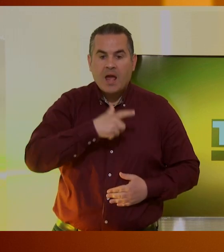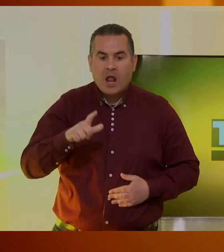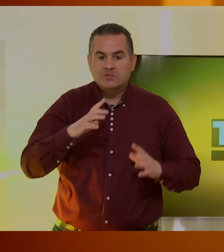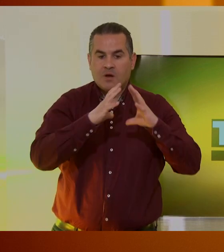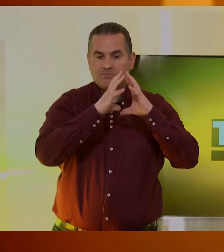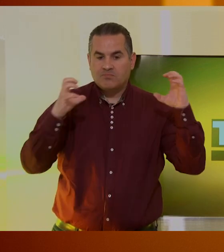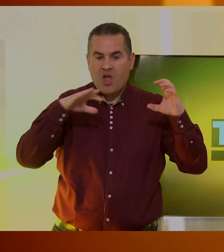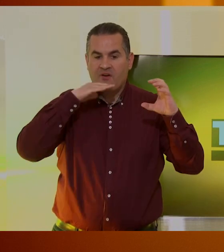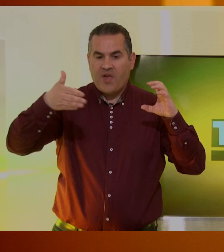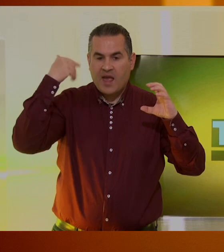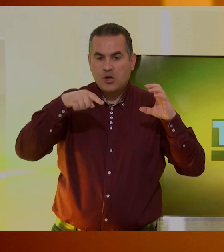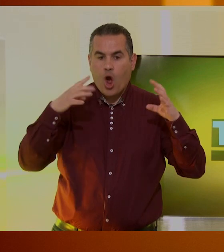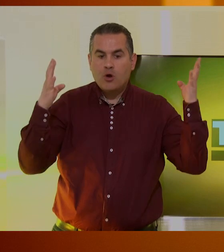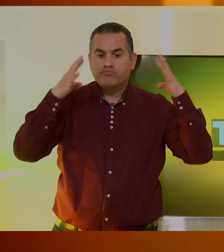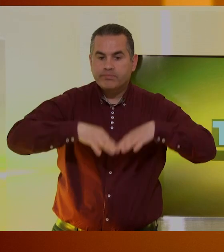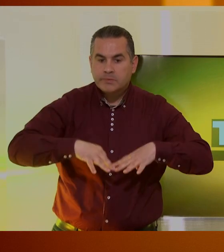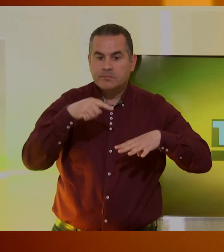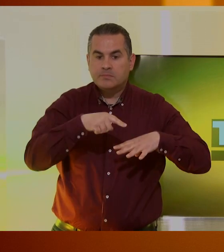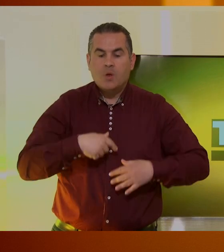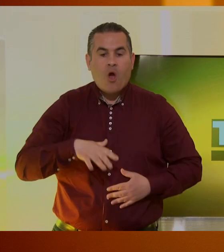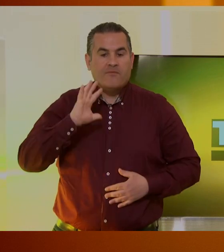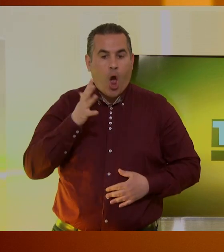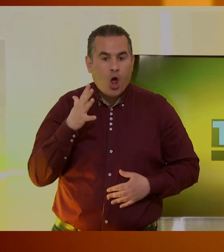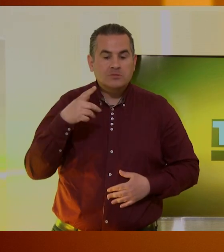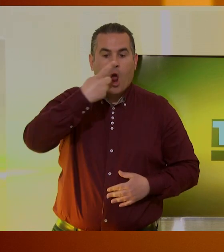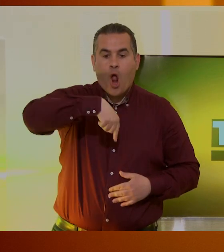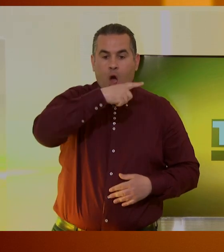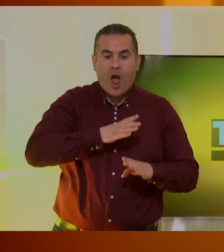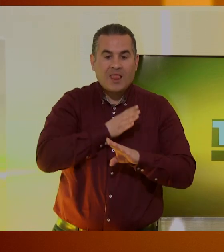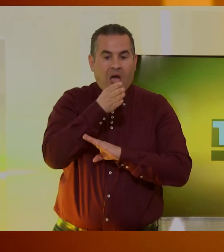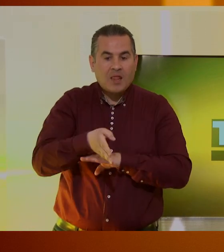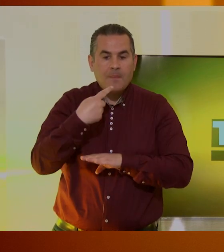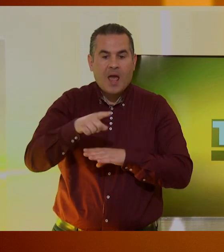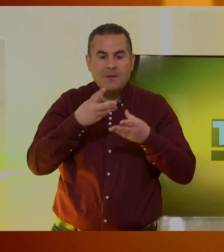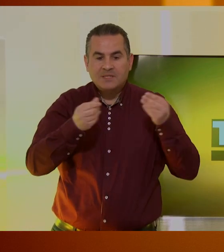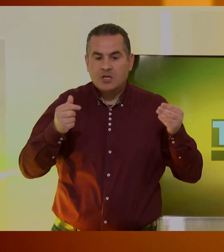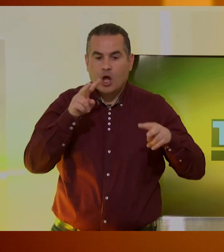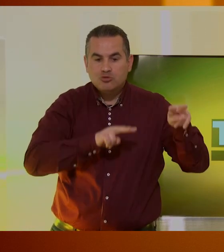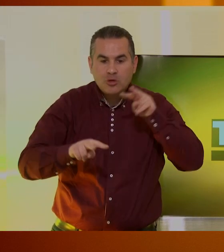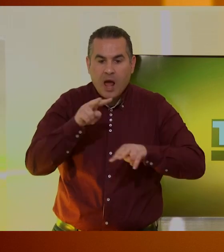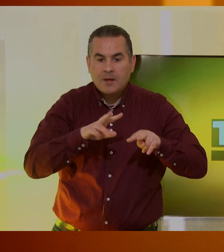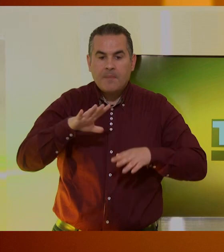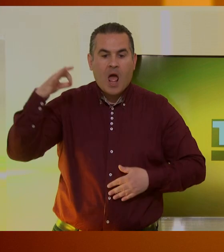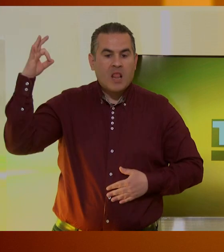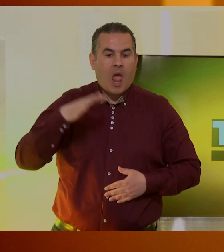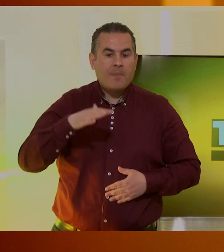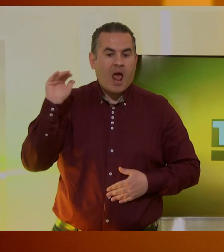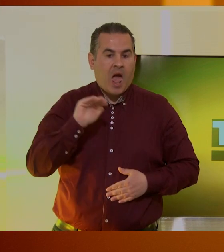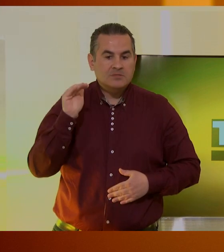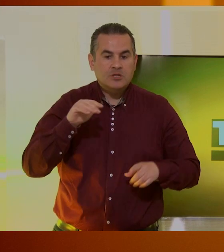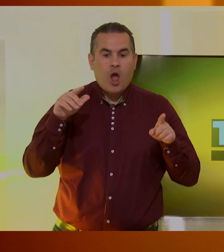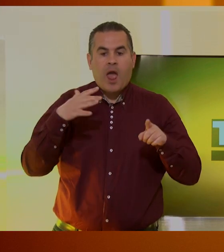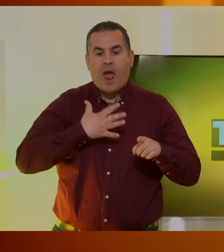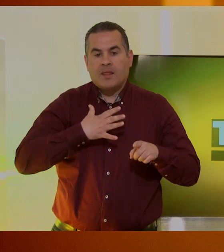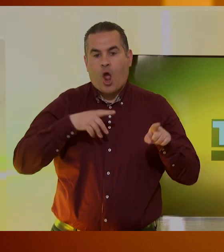diroccato da decenni senza segnaletica visibile che indichi potenziali pericoli e da tanti anni meta di visite dei Giovanissimi del vicinato